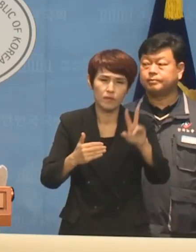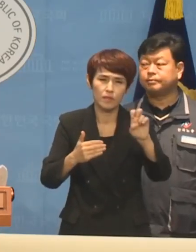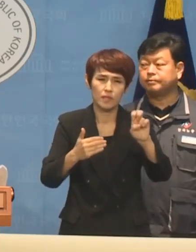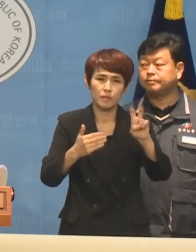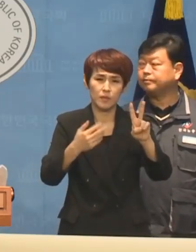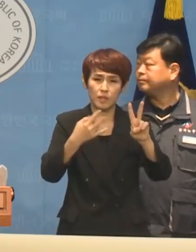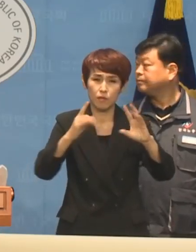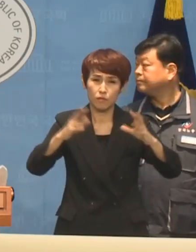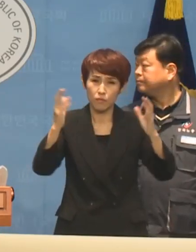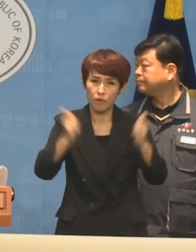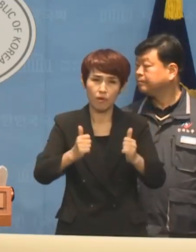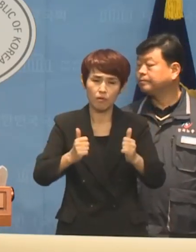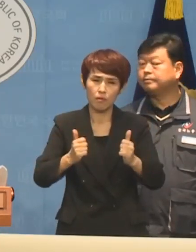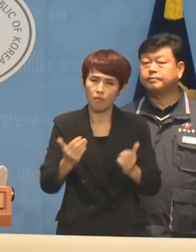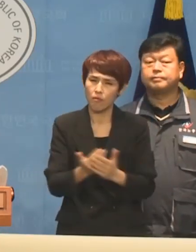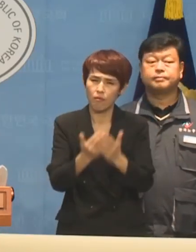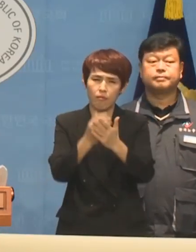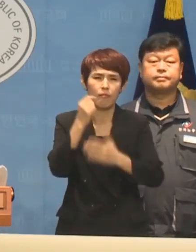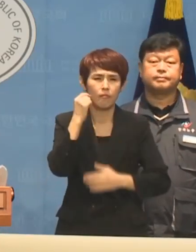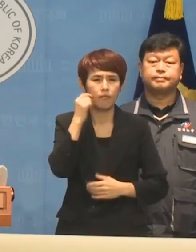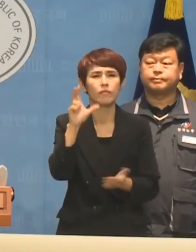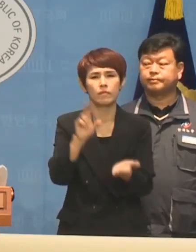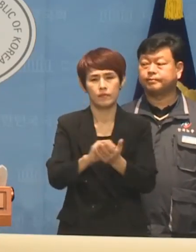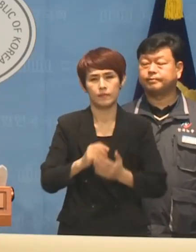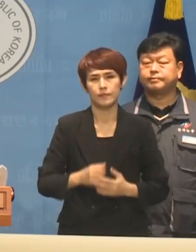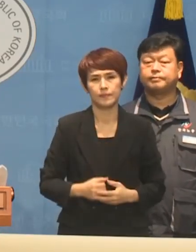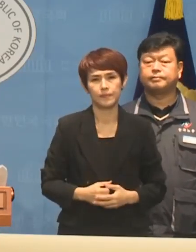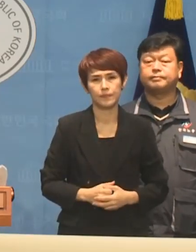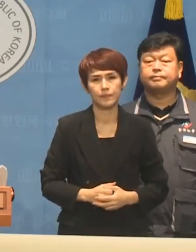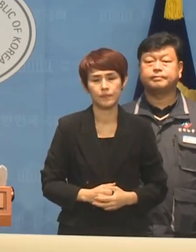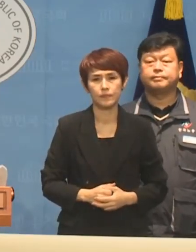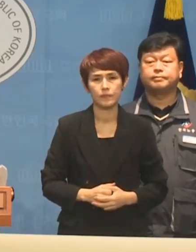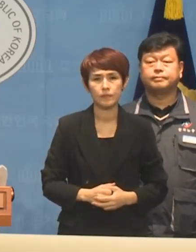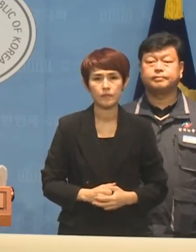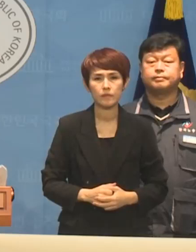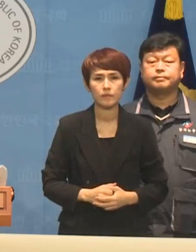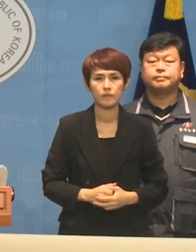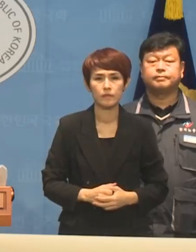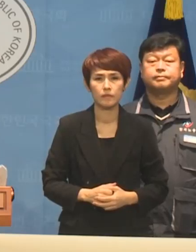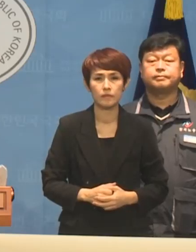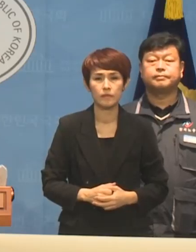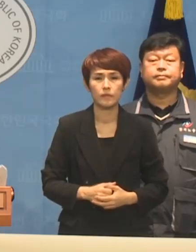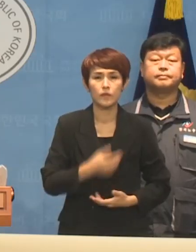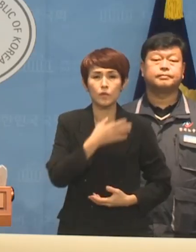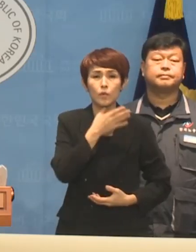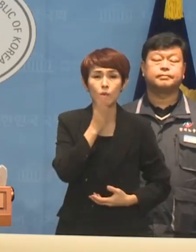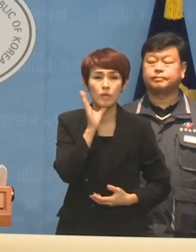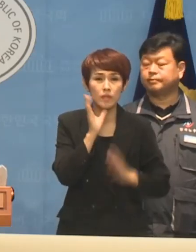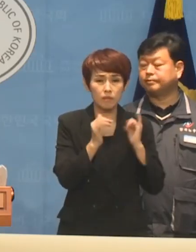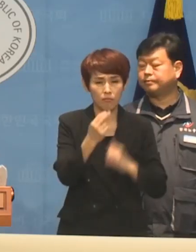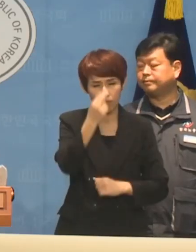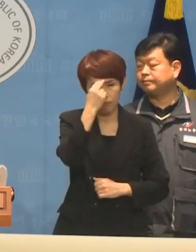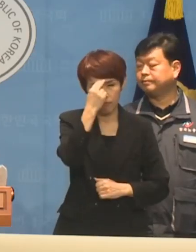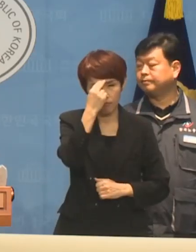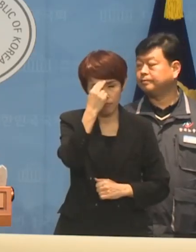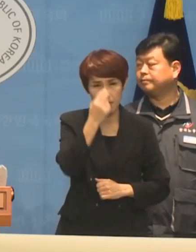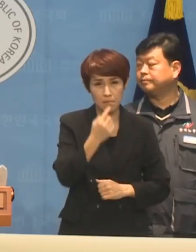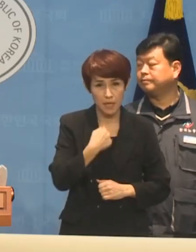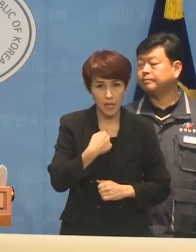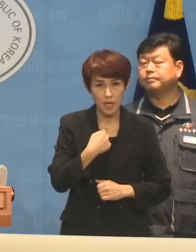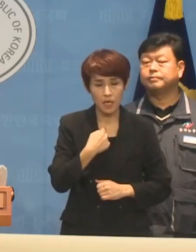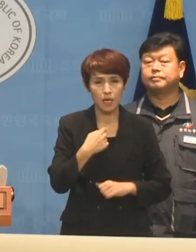여전히 한 걸음조차 떼지 못하고 있습니다. 최근에 하락세를 보이던 노인 빈곤율이 다시